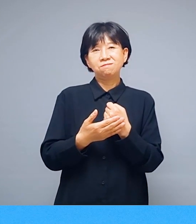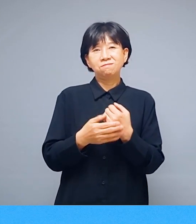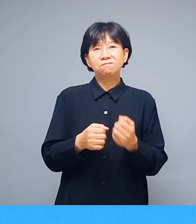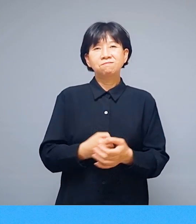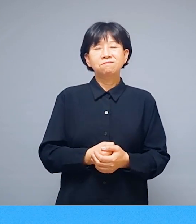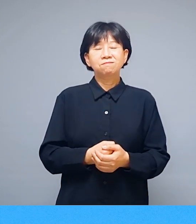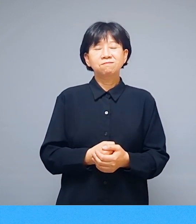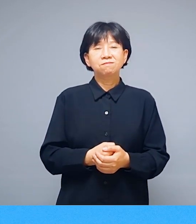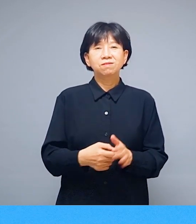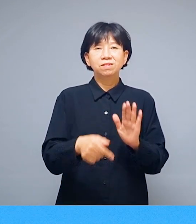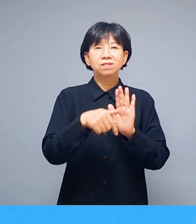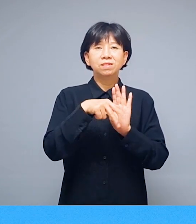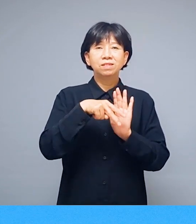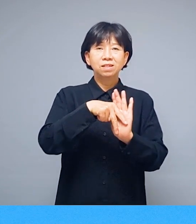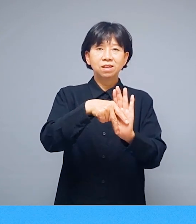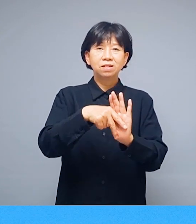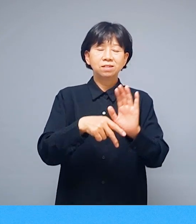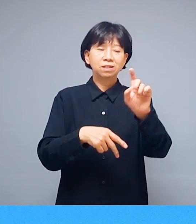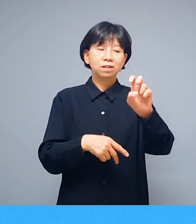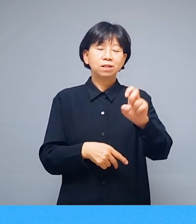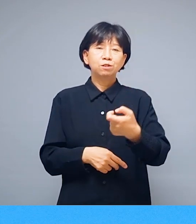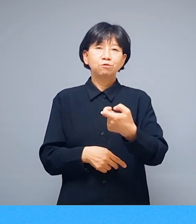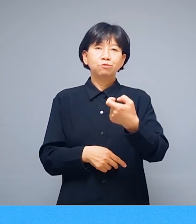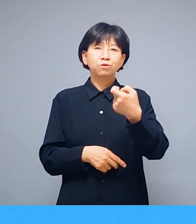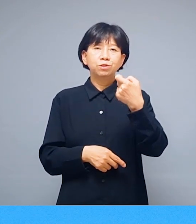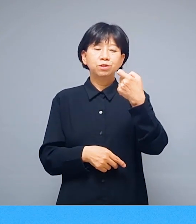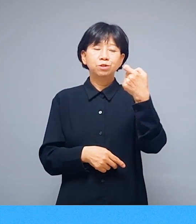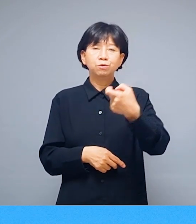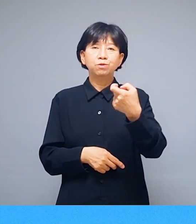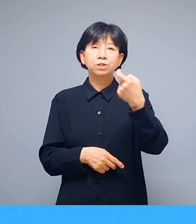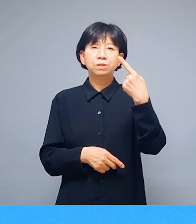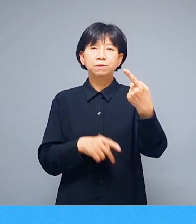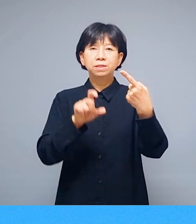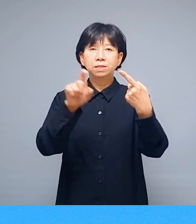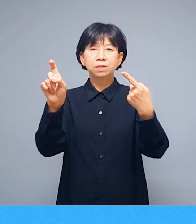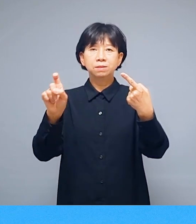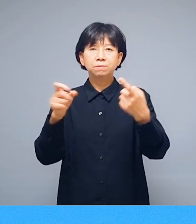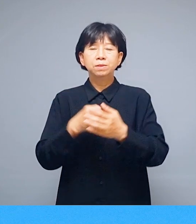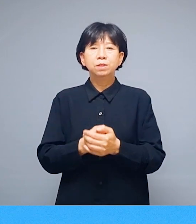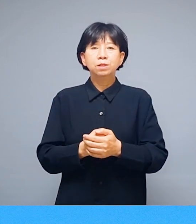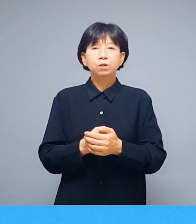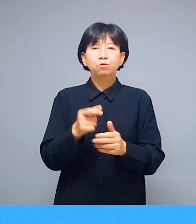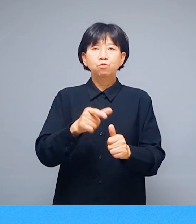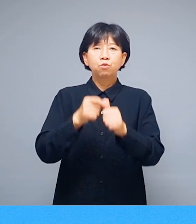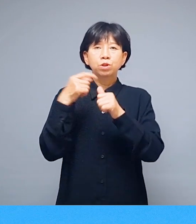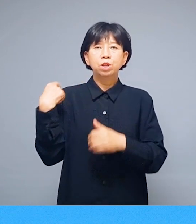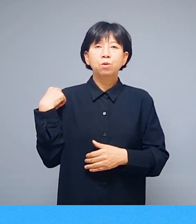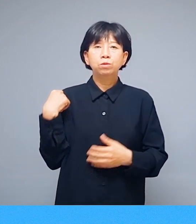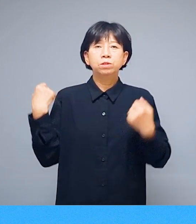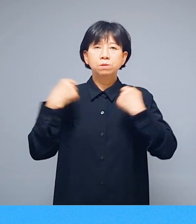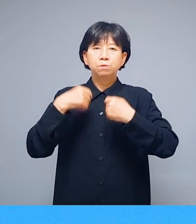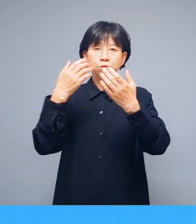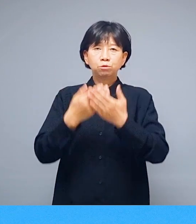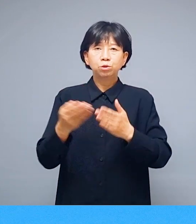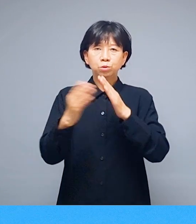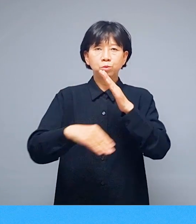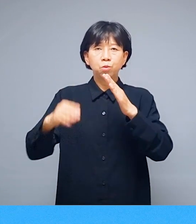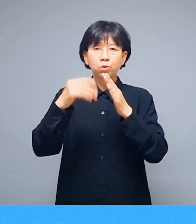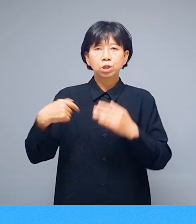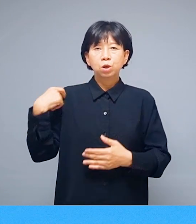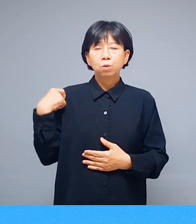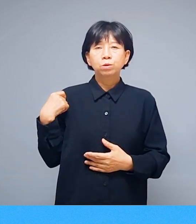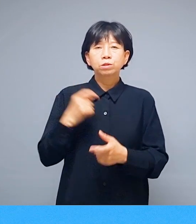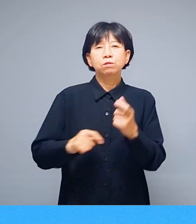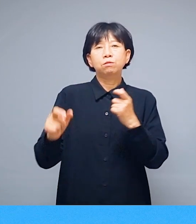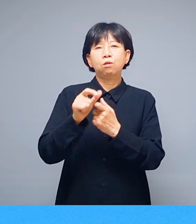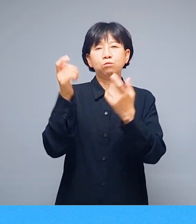말씀에 보니까 그가 구원의 옷을 내게 입히시며 공의의 겉옷을 내게 더하심이. 아멘. 우리가